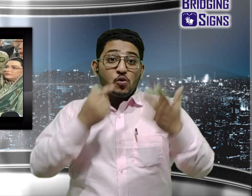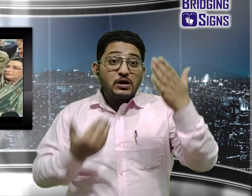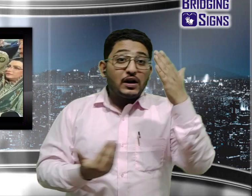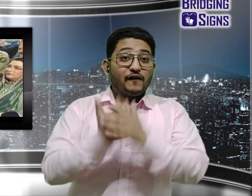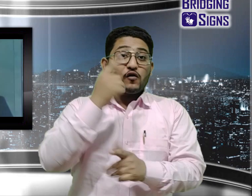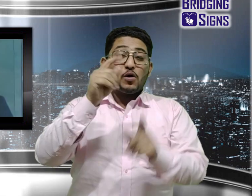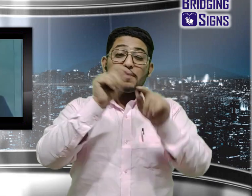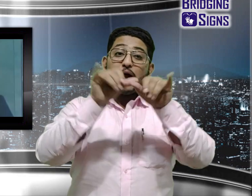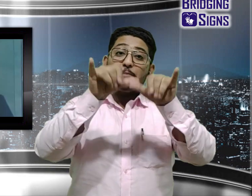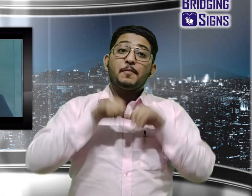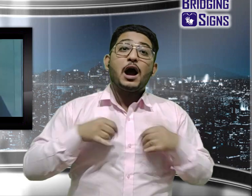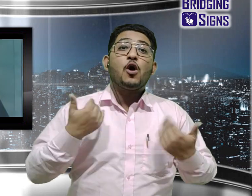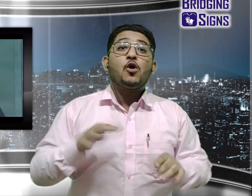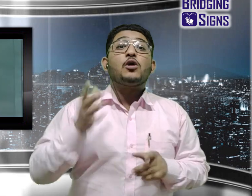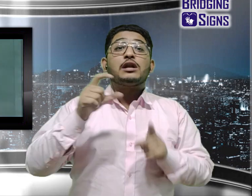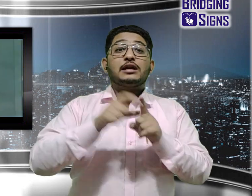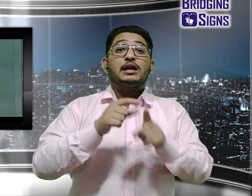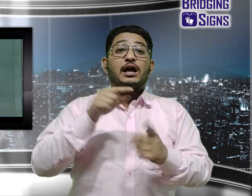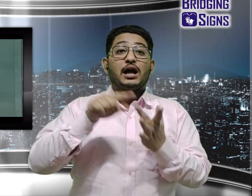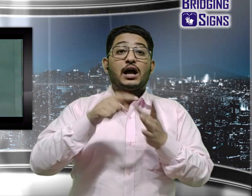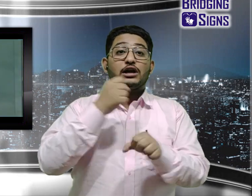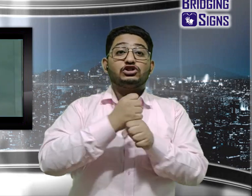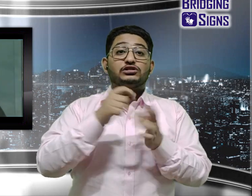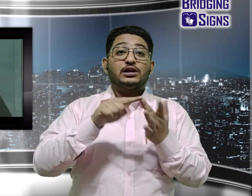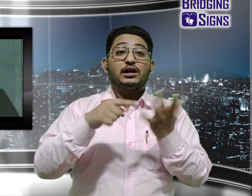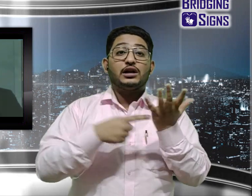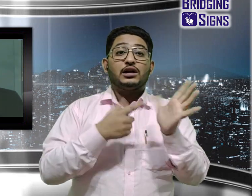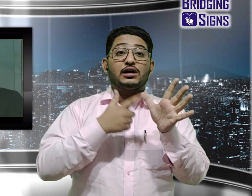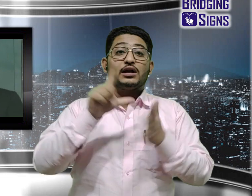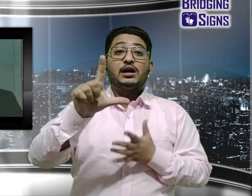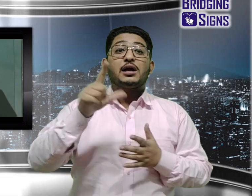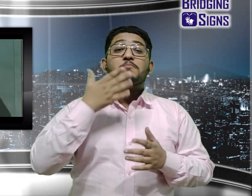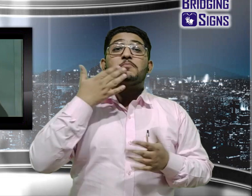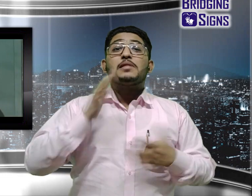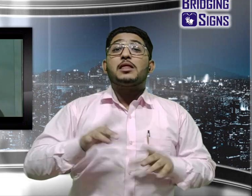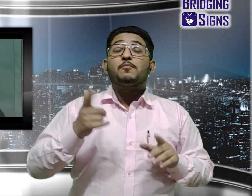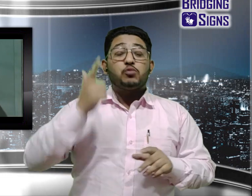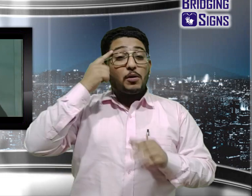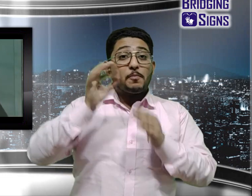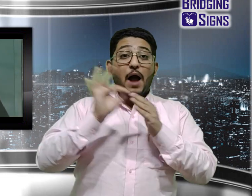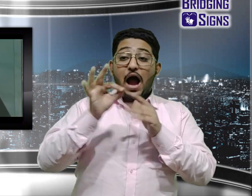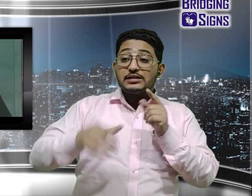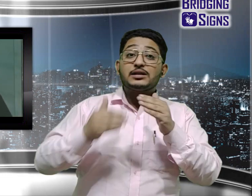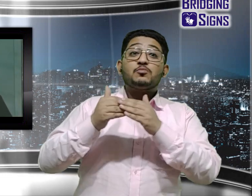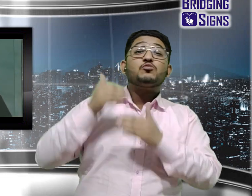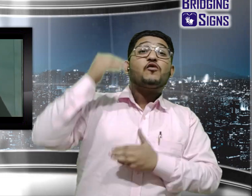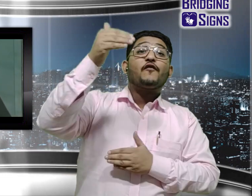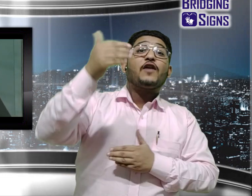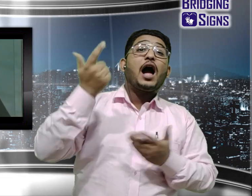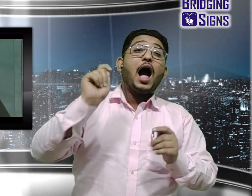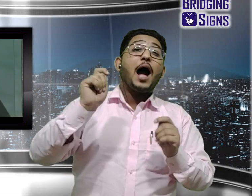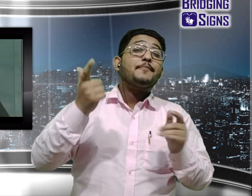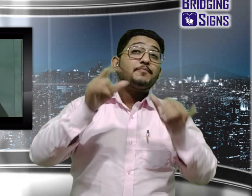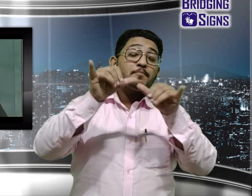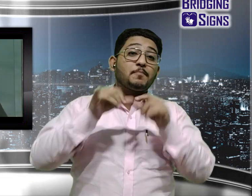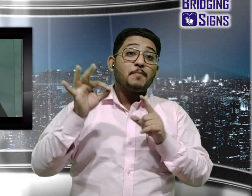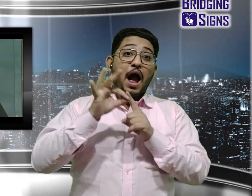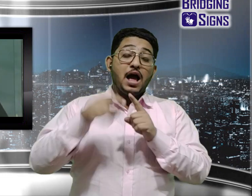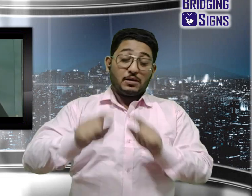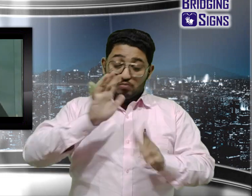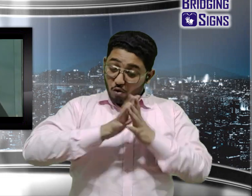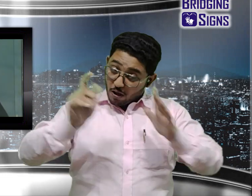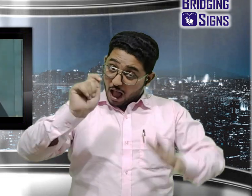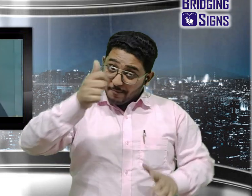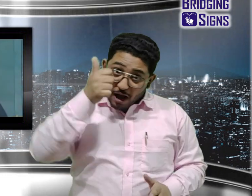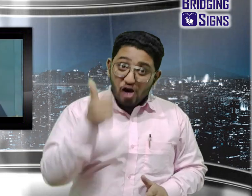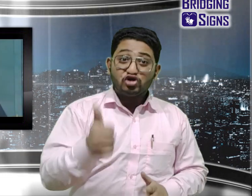अबूर करने जा रही है, डिजिटल पाकिस्तान विजन, जो मुस्तकबिल है बेहतरीन पाकिस्तान का। ये काम बेहतरीन